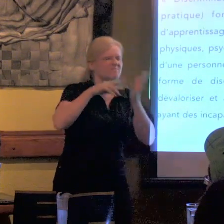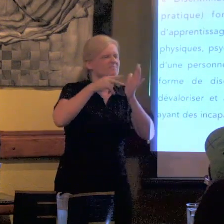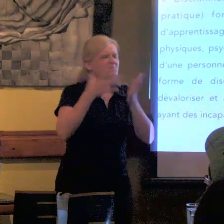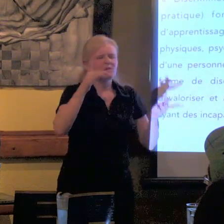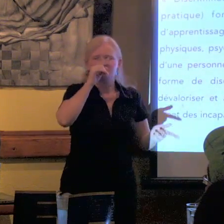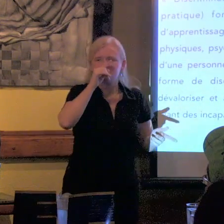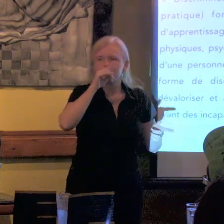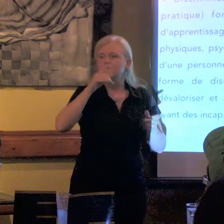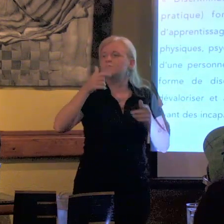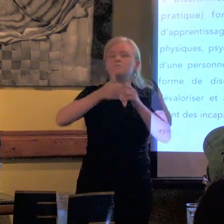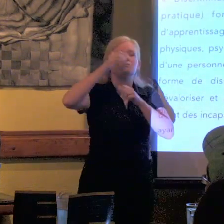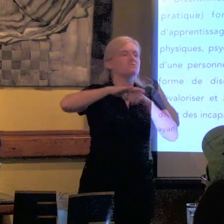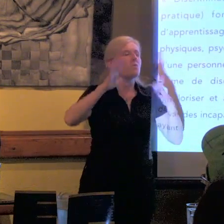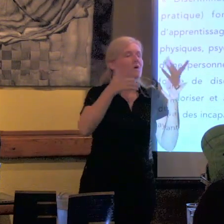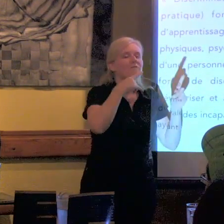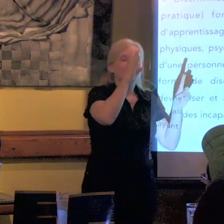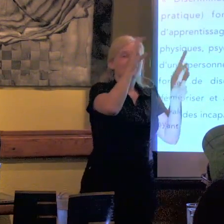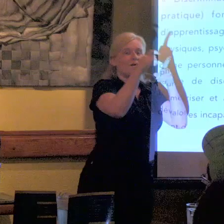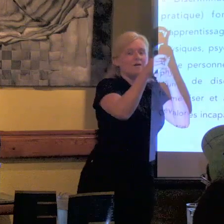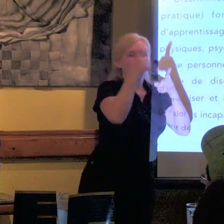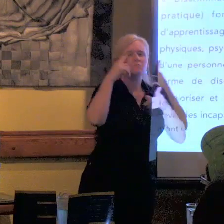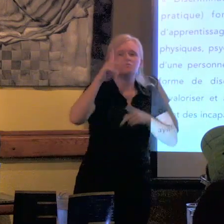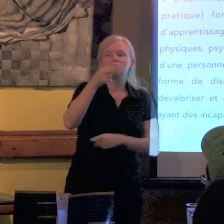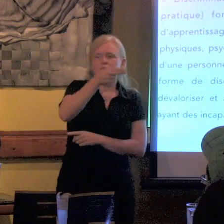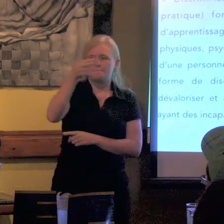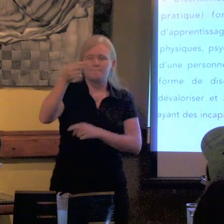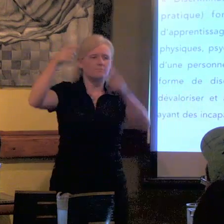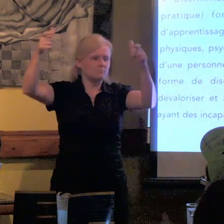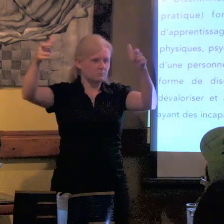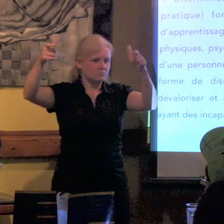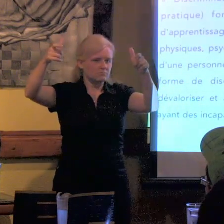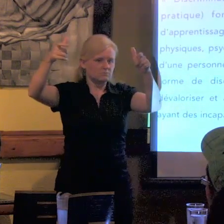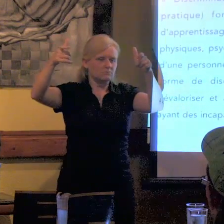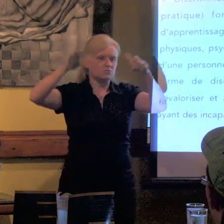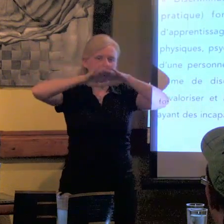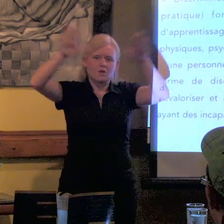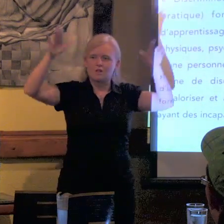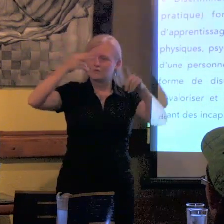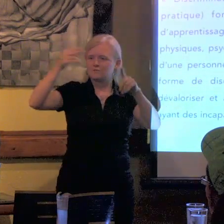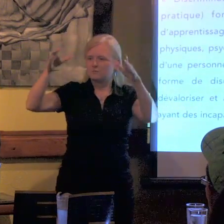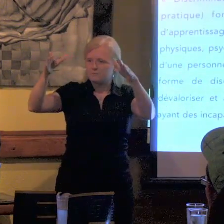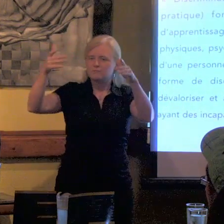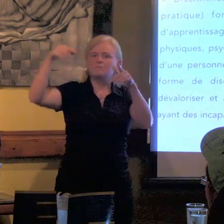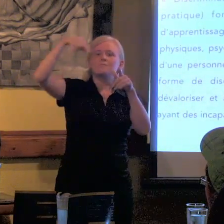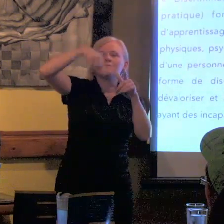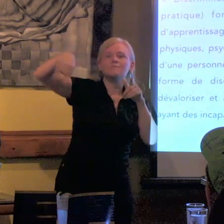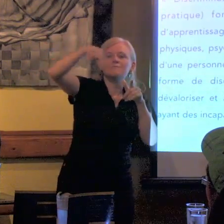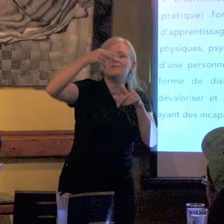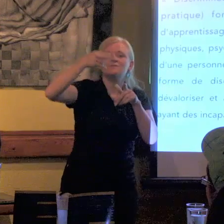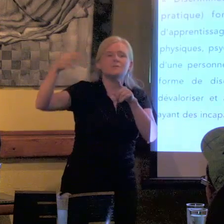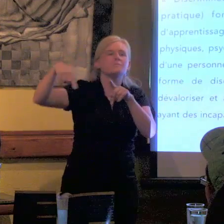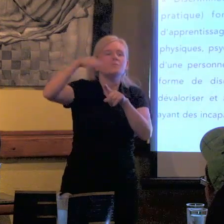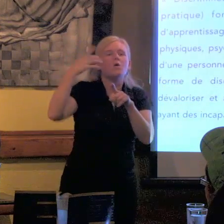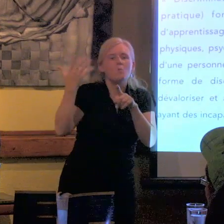Donc, ce qu'on pense, c'est, en fait, c'est une discrimination fondée sur les incapacités. C'est un terme qui a été conçu quelque